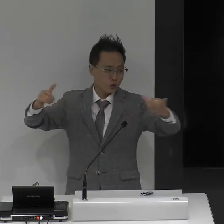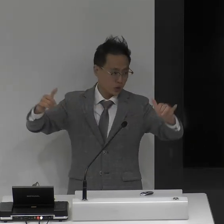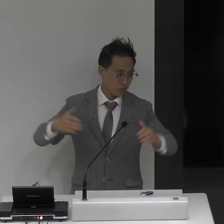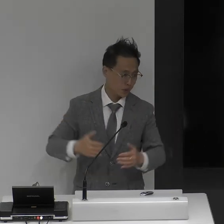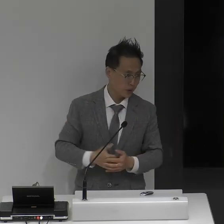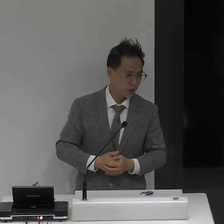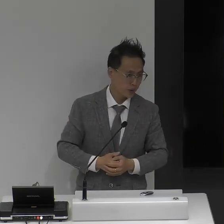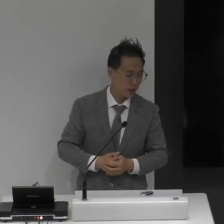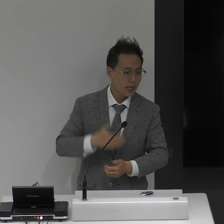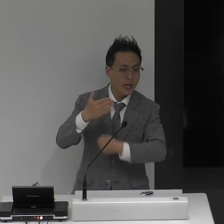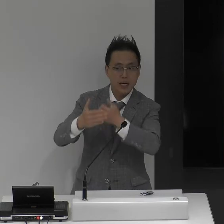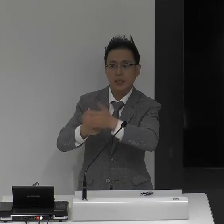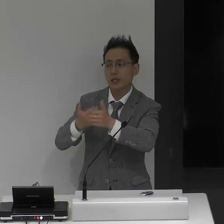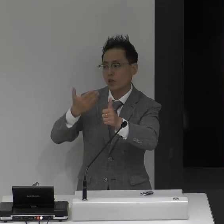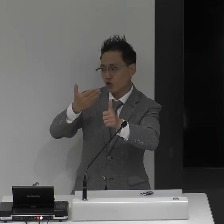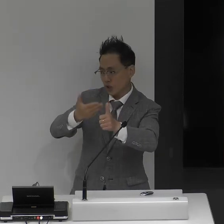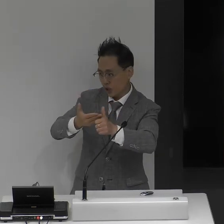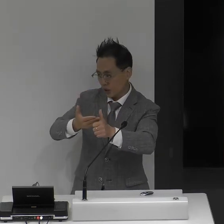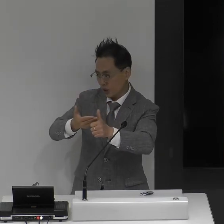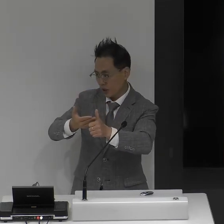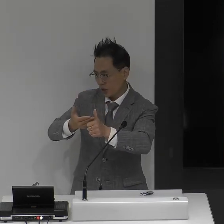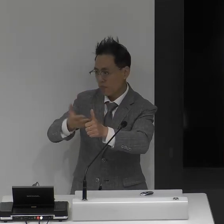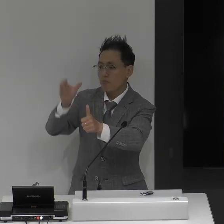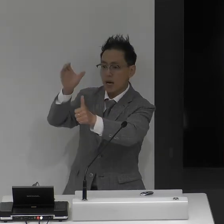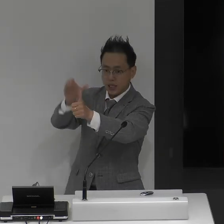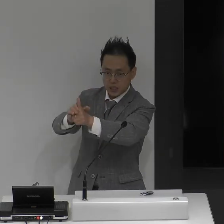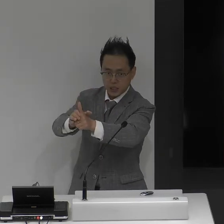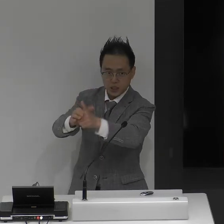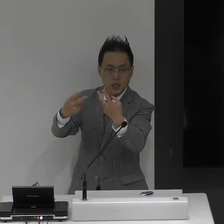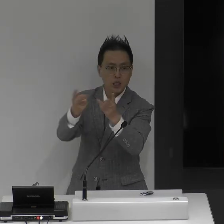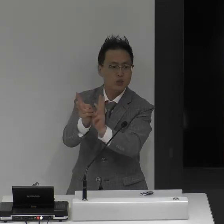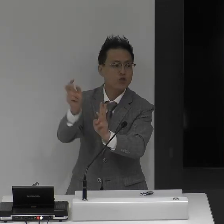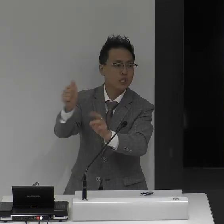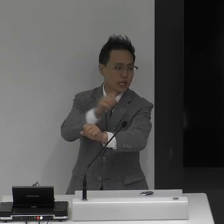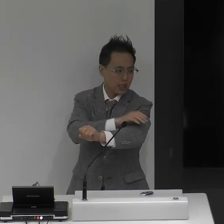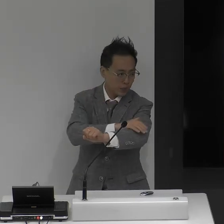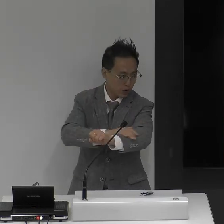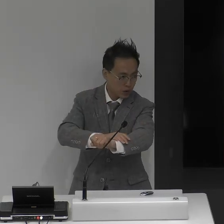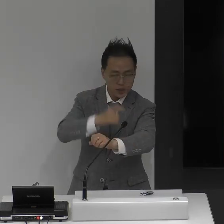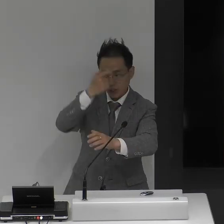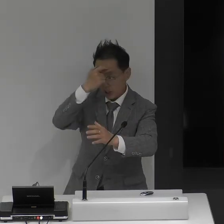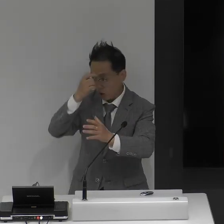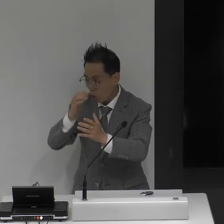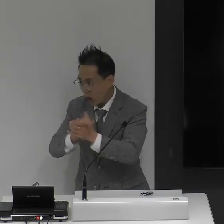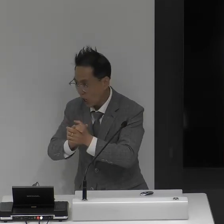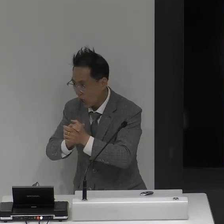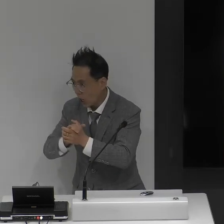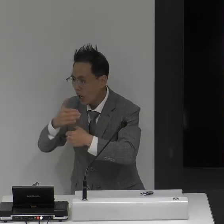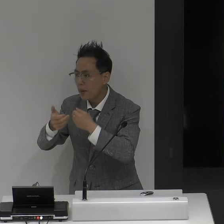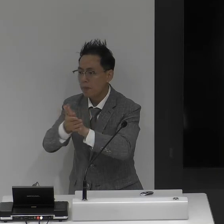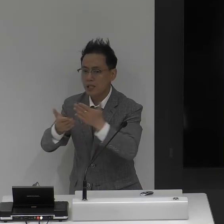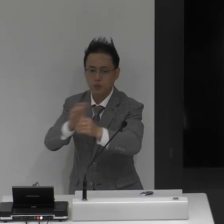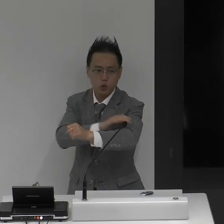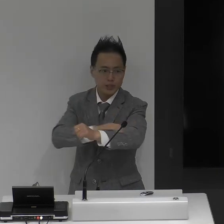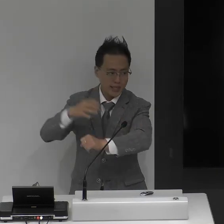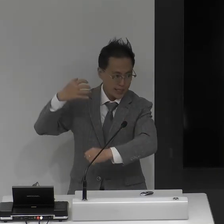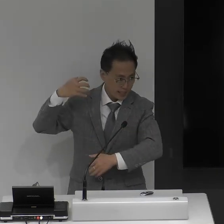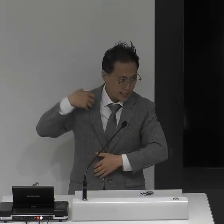지도자입니다. 하나님께 주신 맡기신 순장의 사명을 기도와 말씀으로 잘